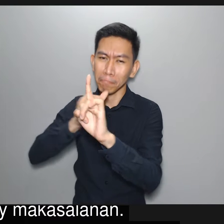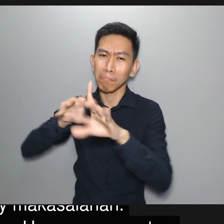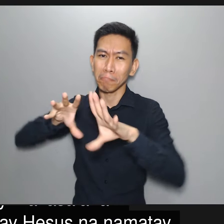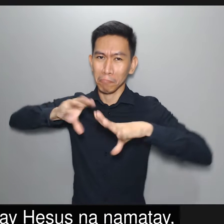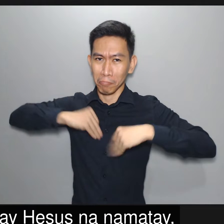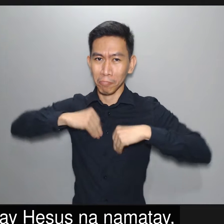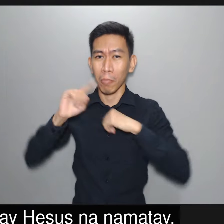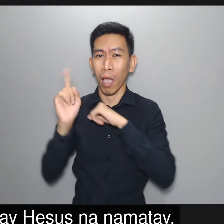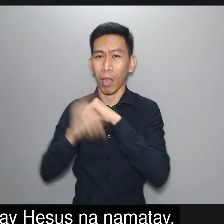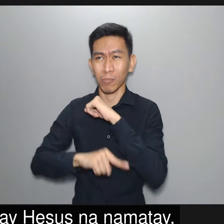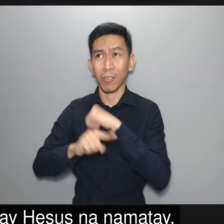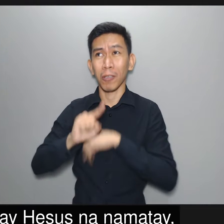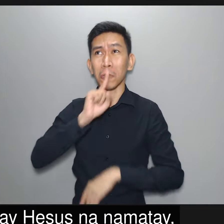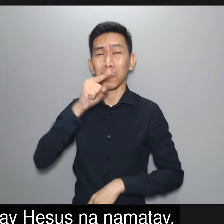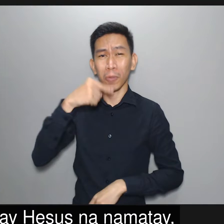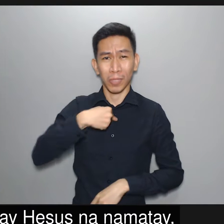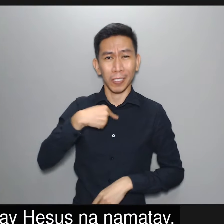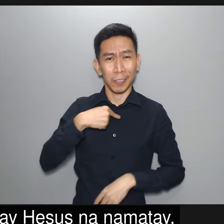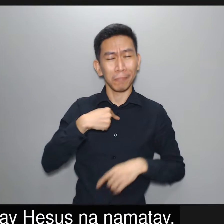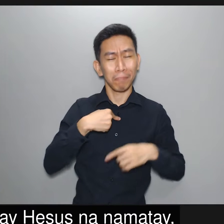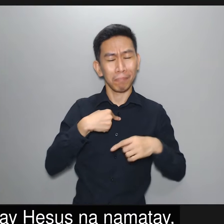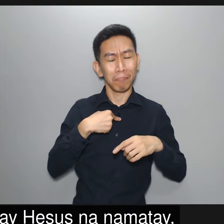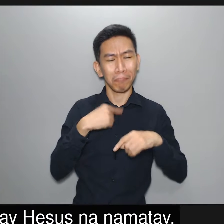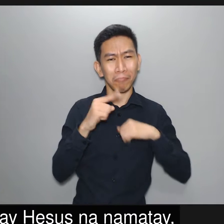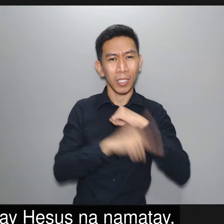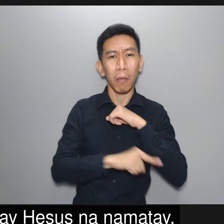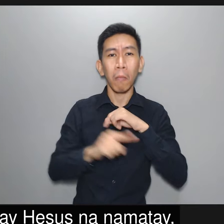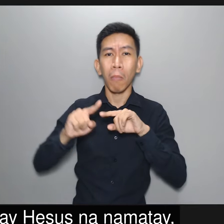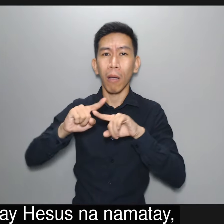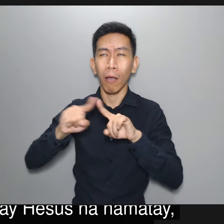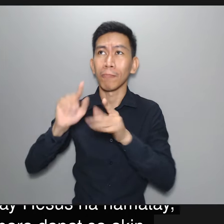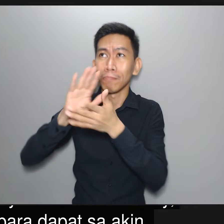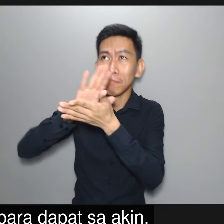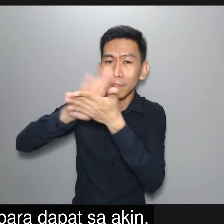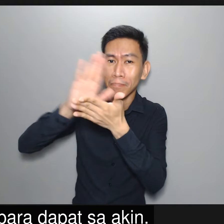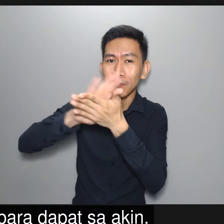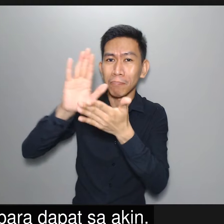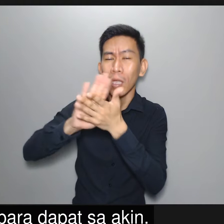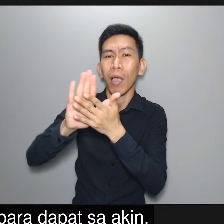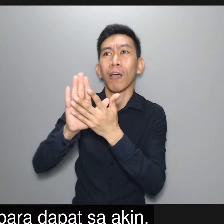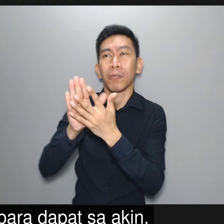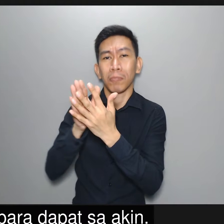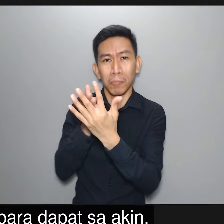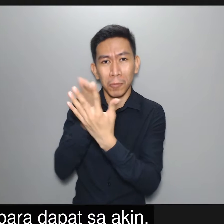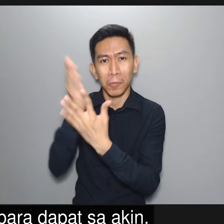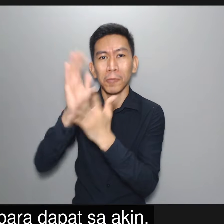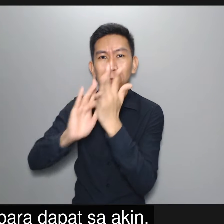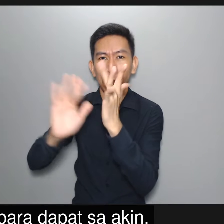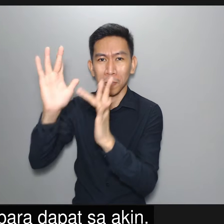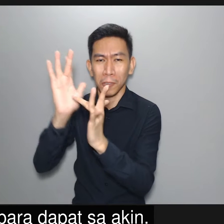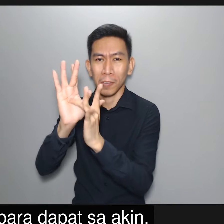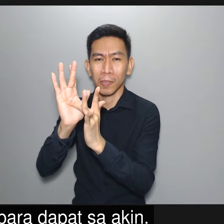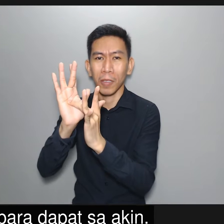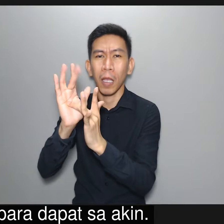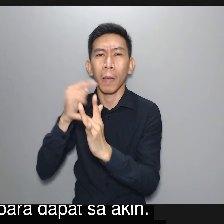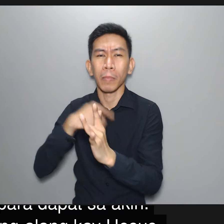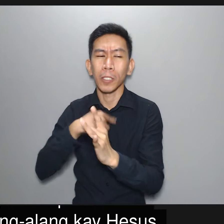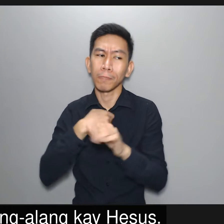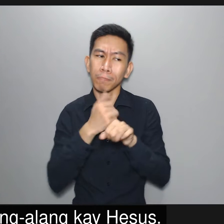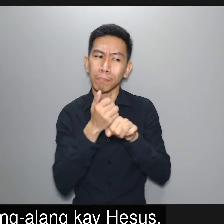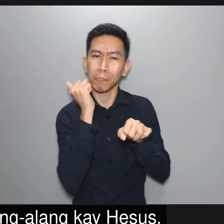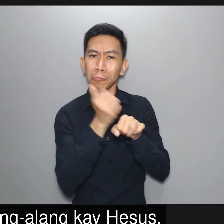akin. Patawarin mo ako, alang-alang kay Jesus. Tinatanggihan ko ang mga paraan ng